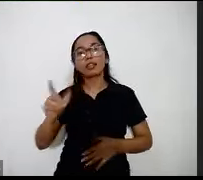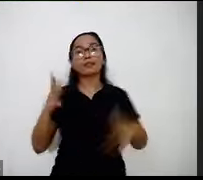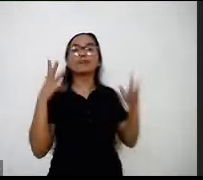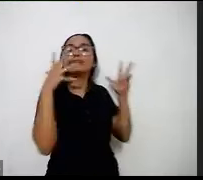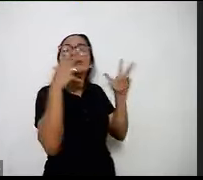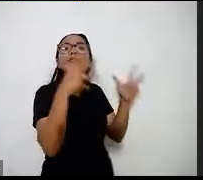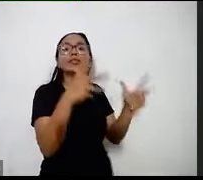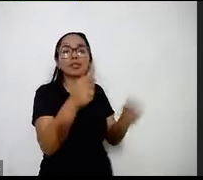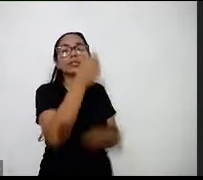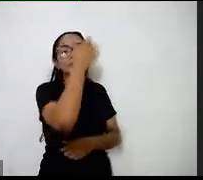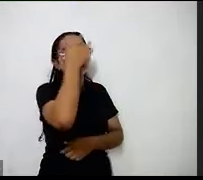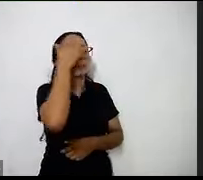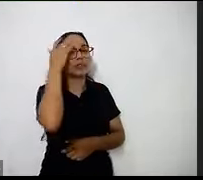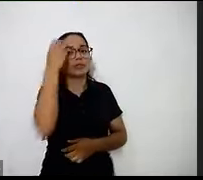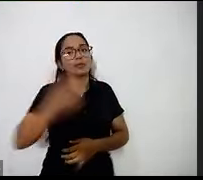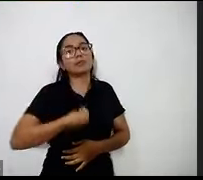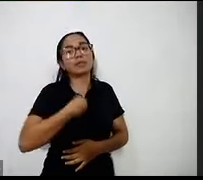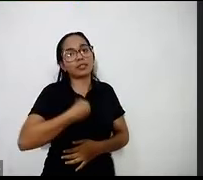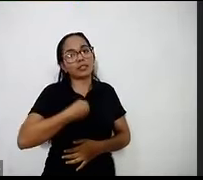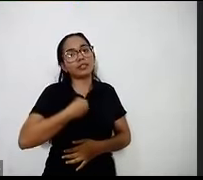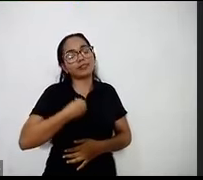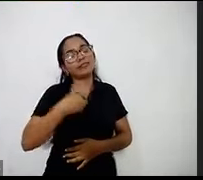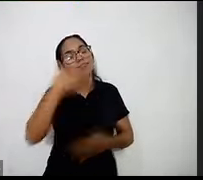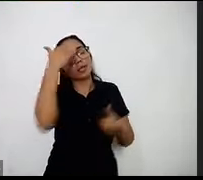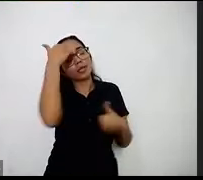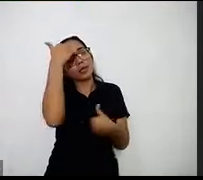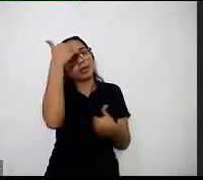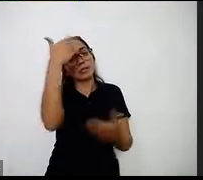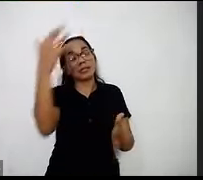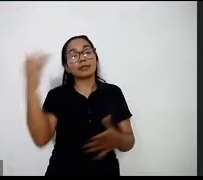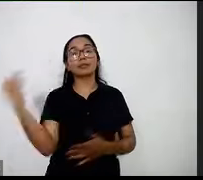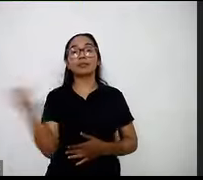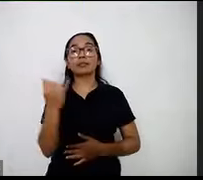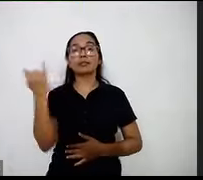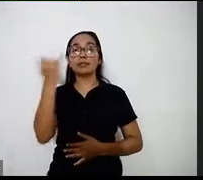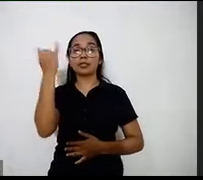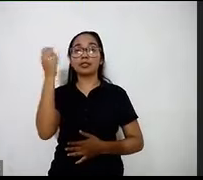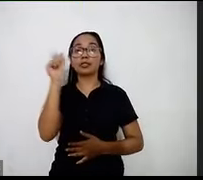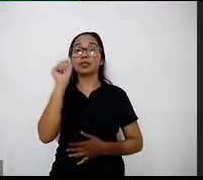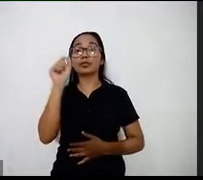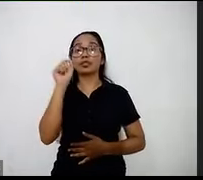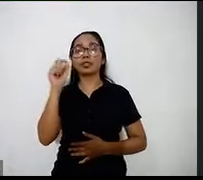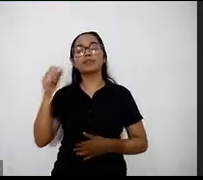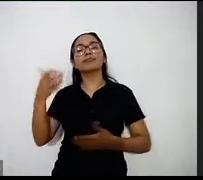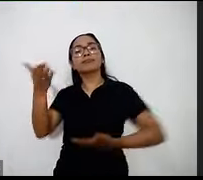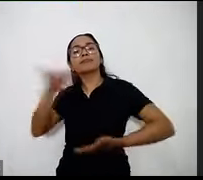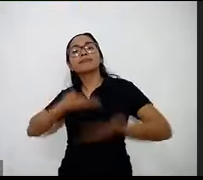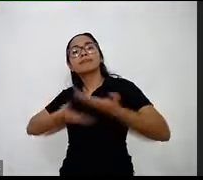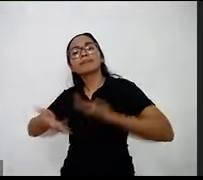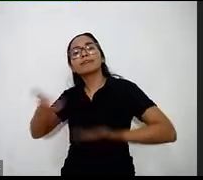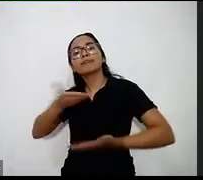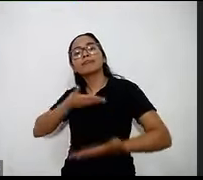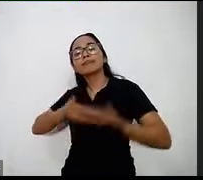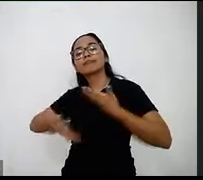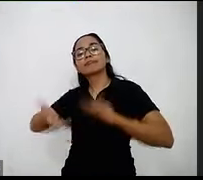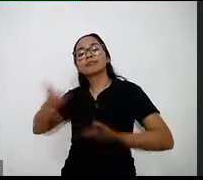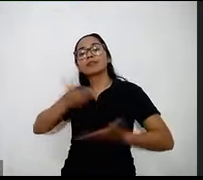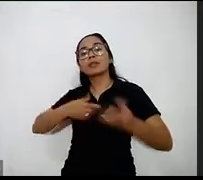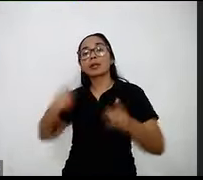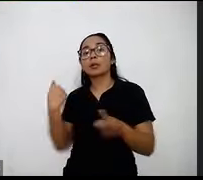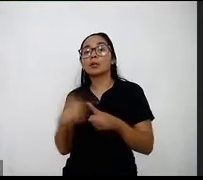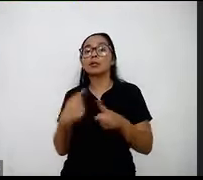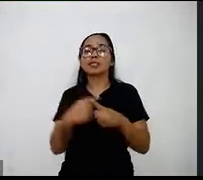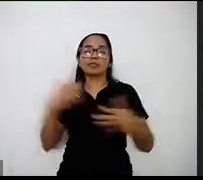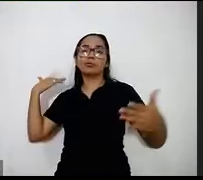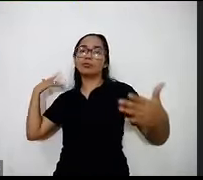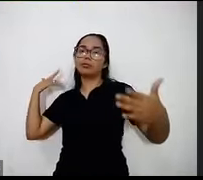aqui. Eu acho super importante a gente poder partilhar esse acúmulo comum, que é um acúmulo histórico da